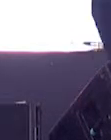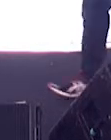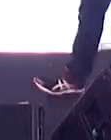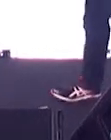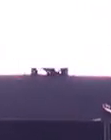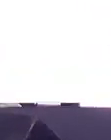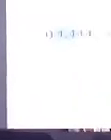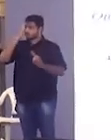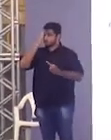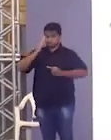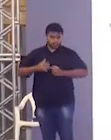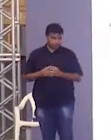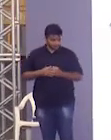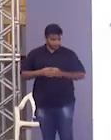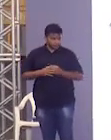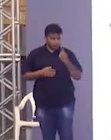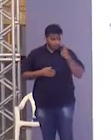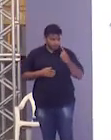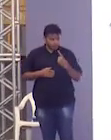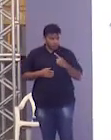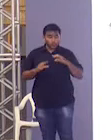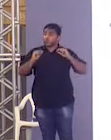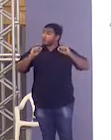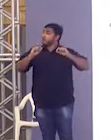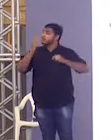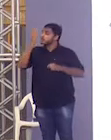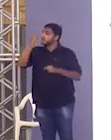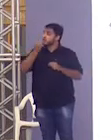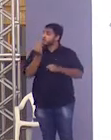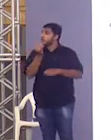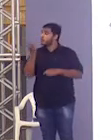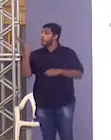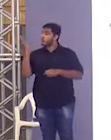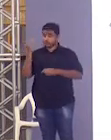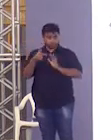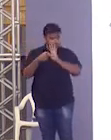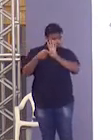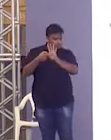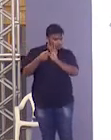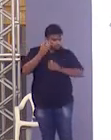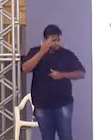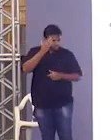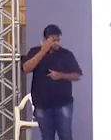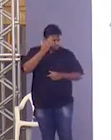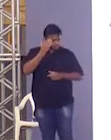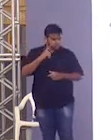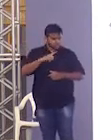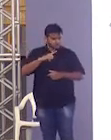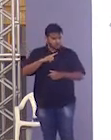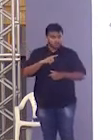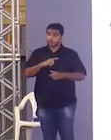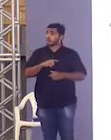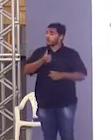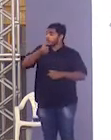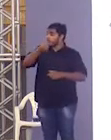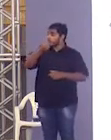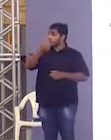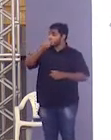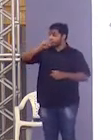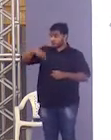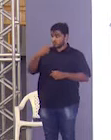denominador, gente, está escrito assim, ó, quantidade de noves, quantos forem os algarismos do